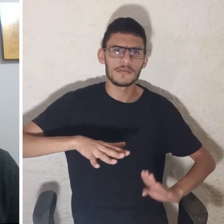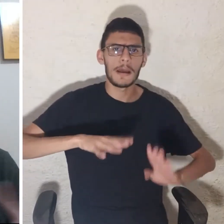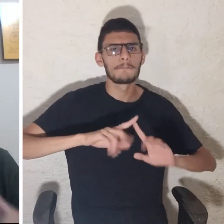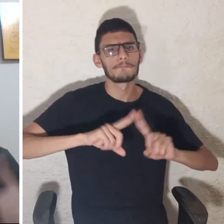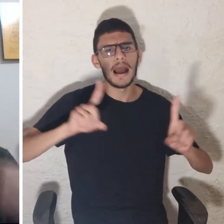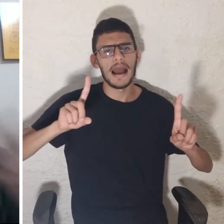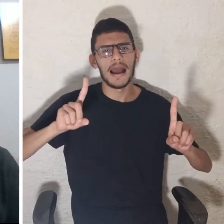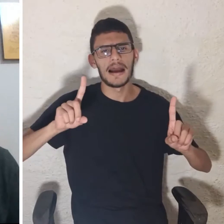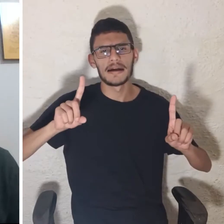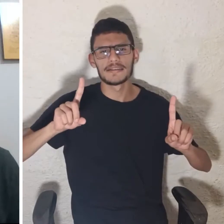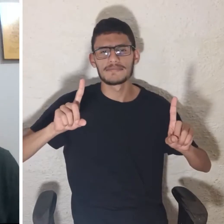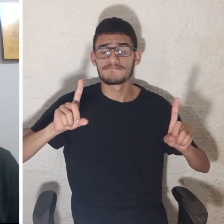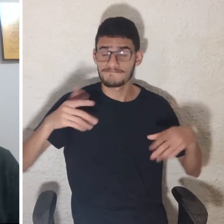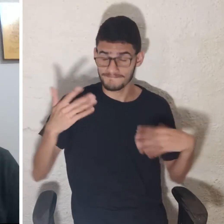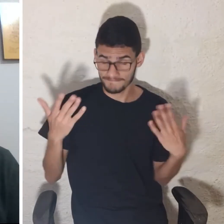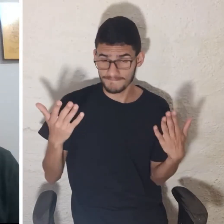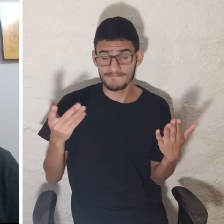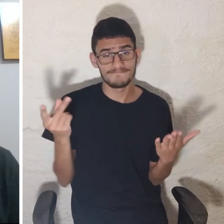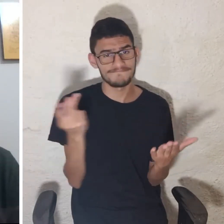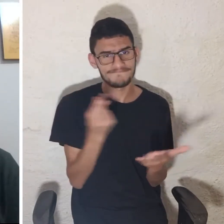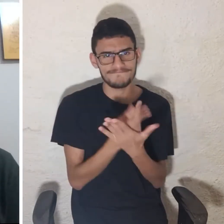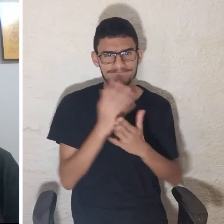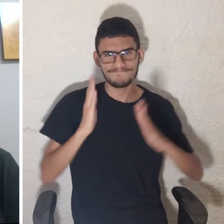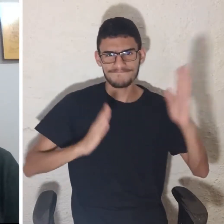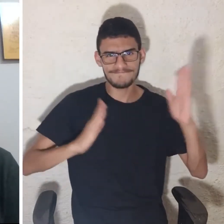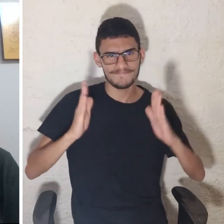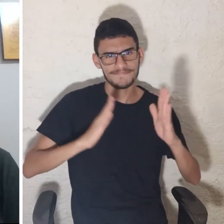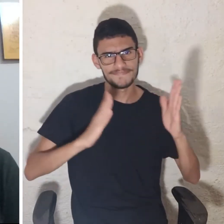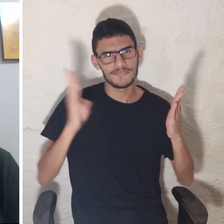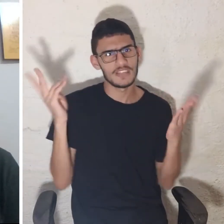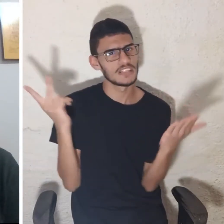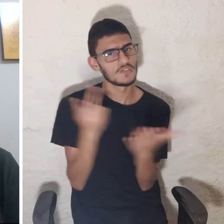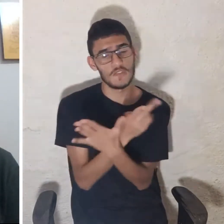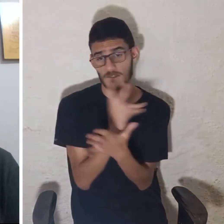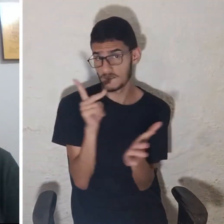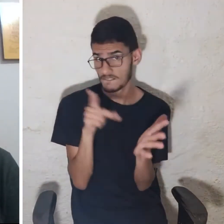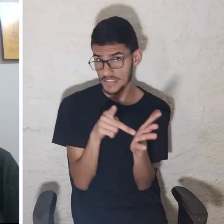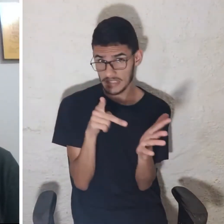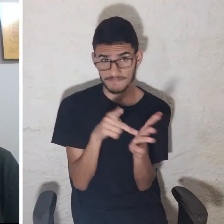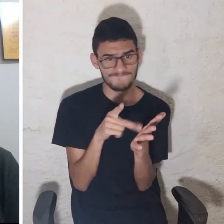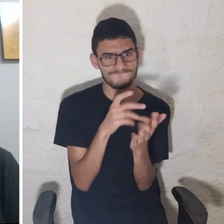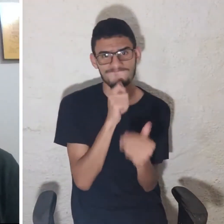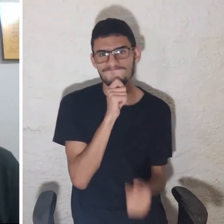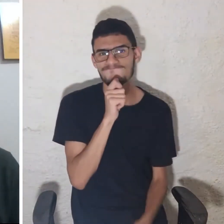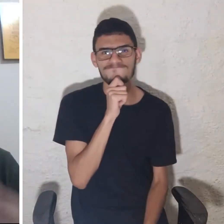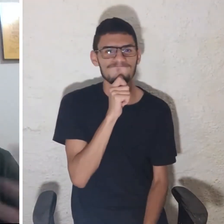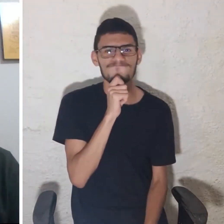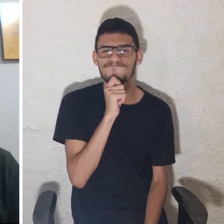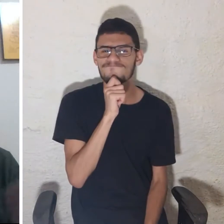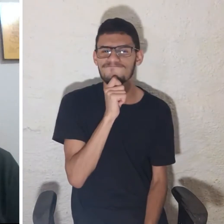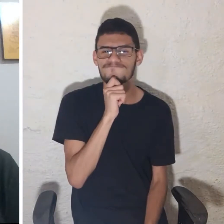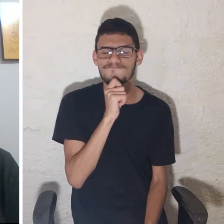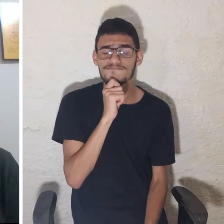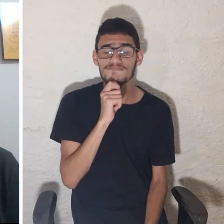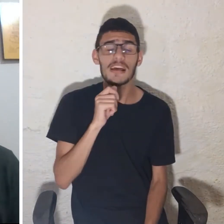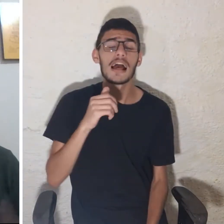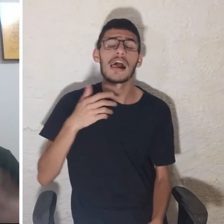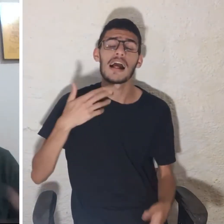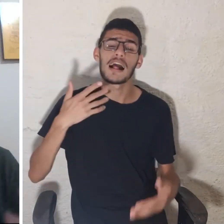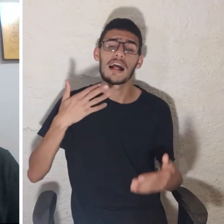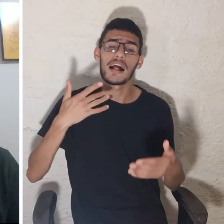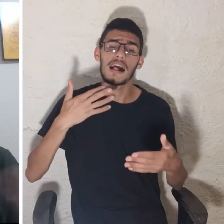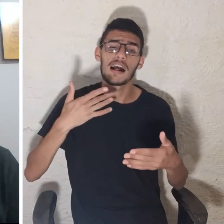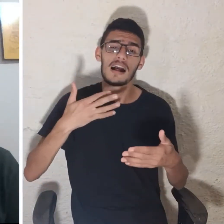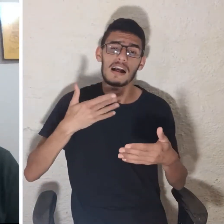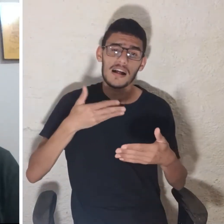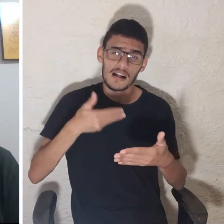daqui, né? Mas isso, até por conta desse perigo que eu falei para vocês, nunca foi colocado, né, de verdade para ser feito.